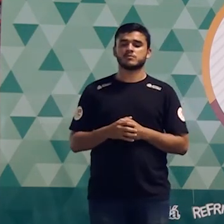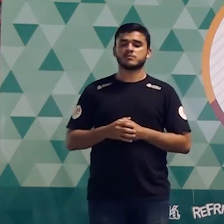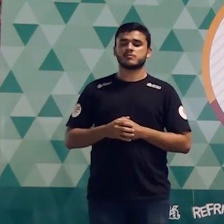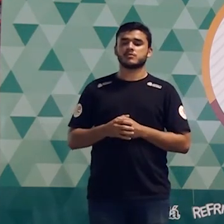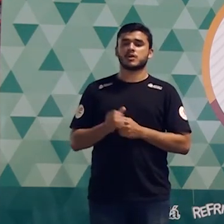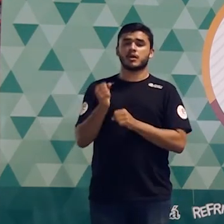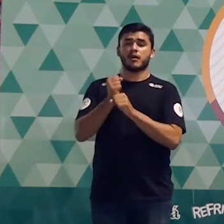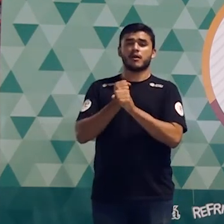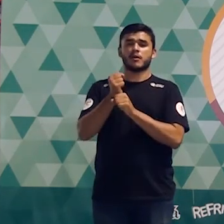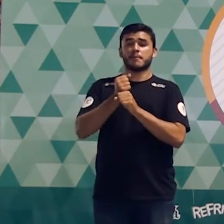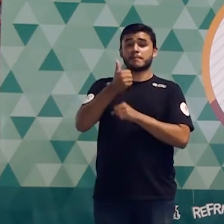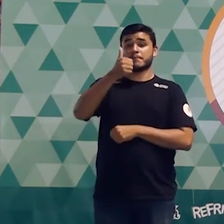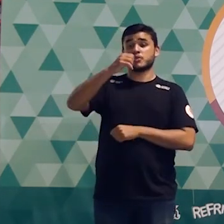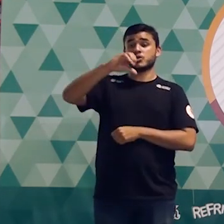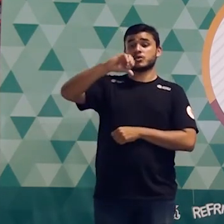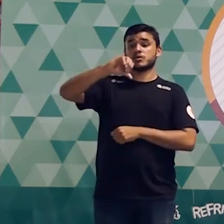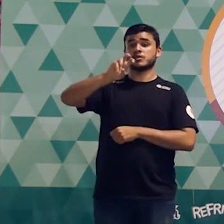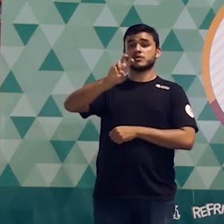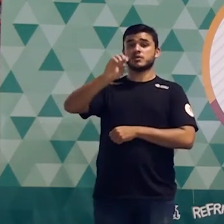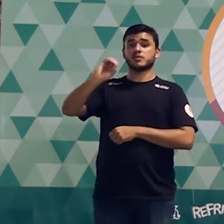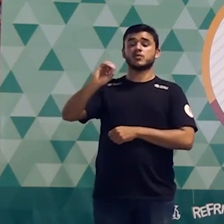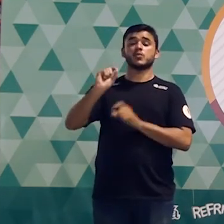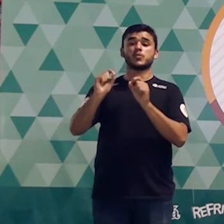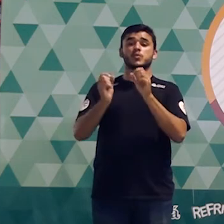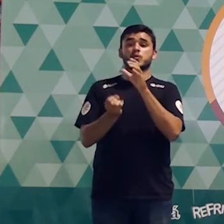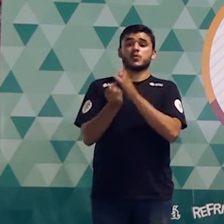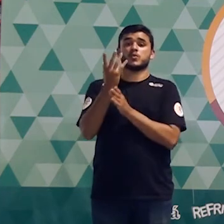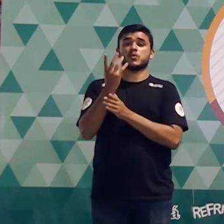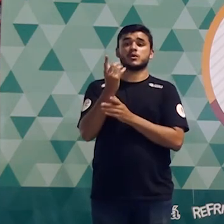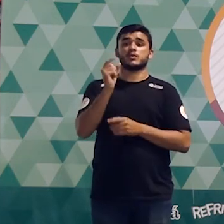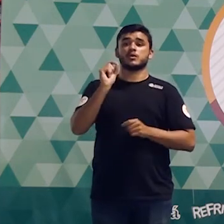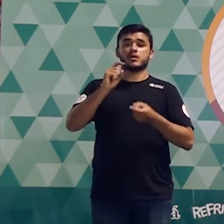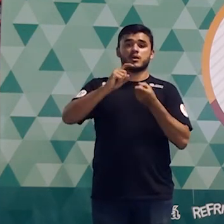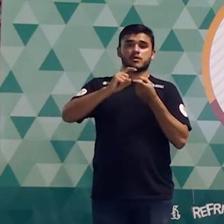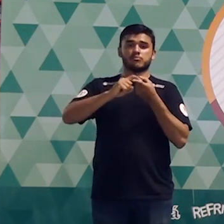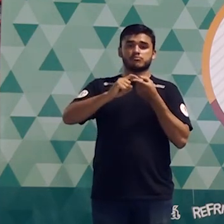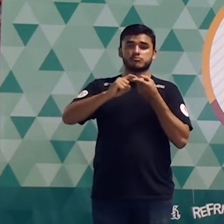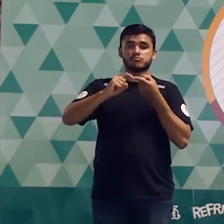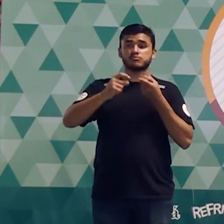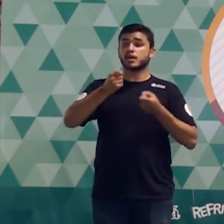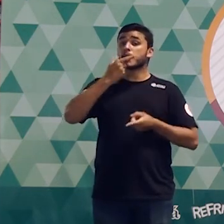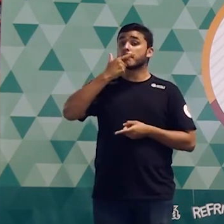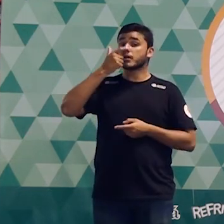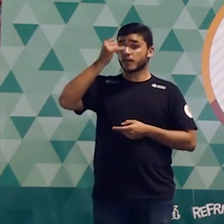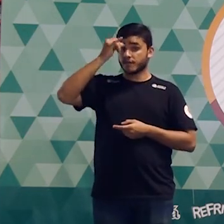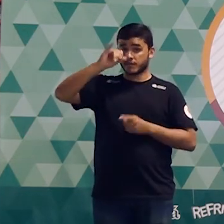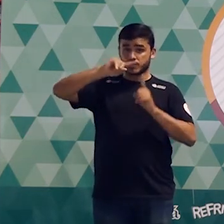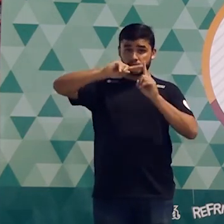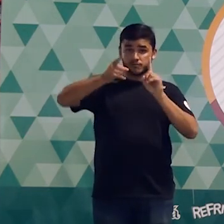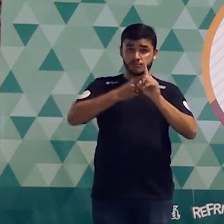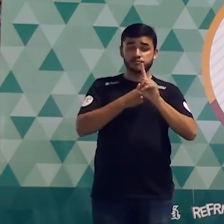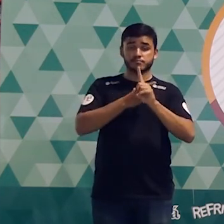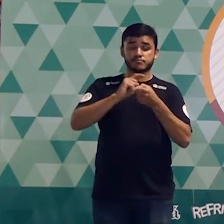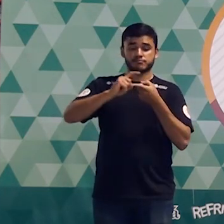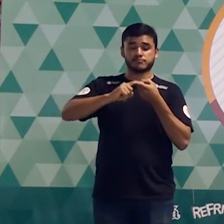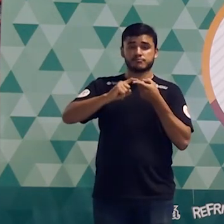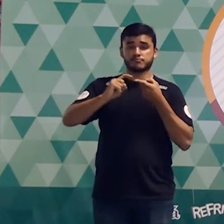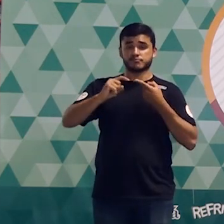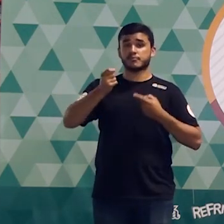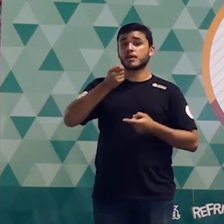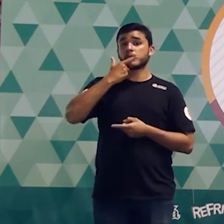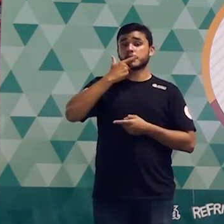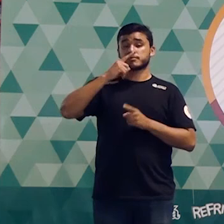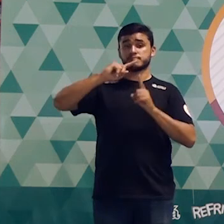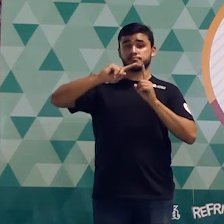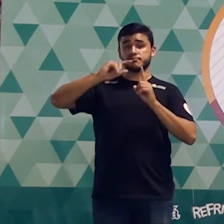1950. O que acontece em 1950? São criados os primeiros anticoncepcionais, as pílulas anticoncepcionais.